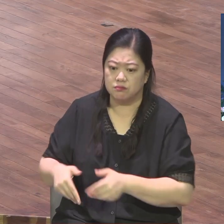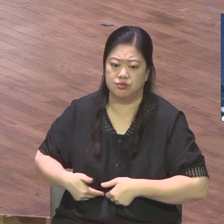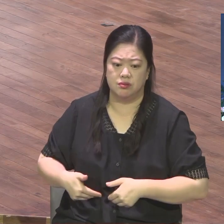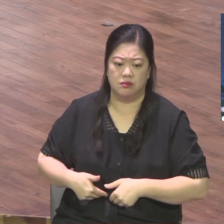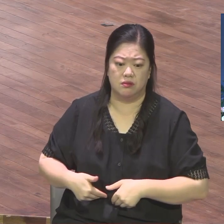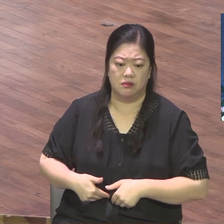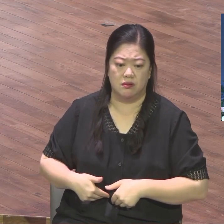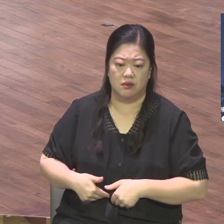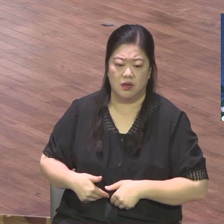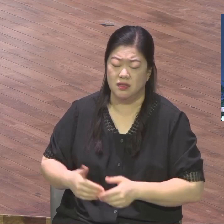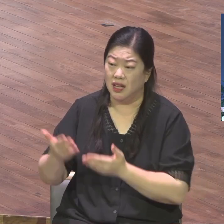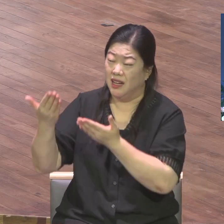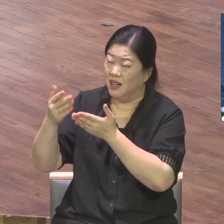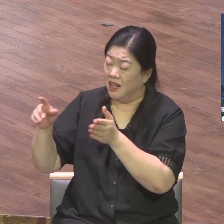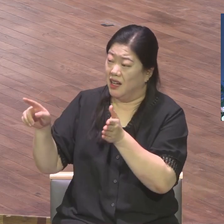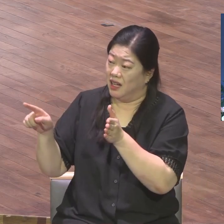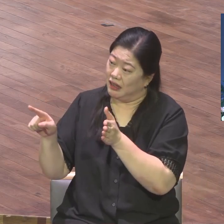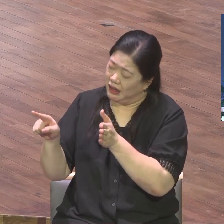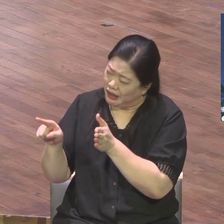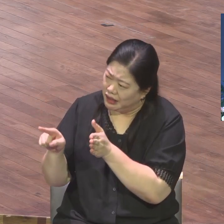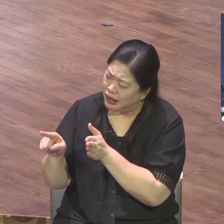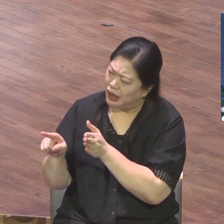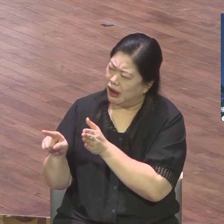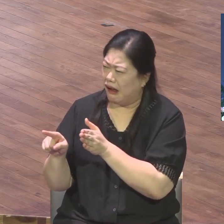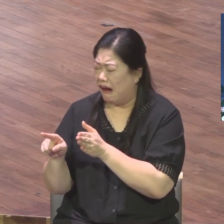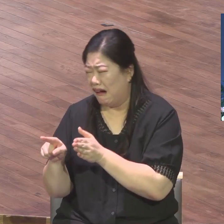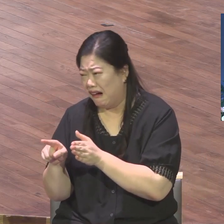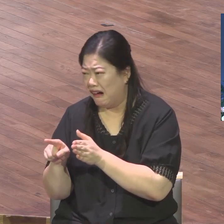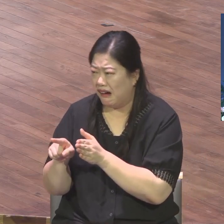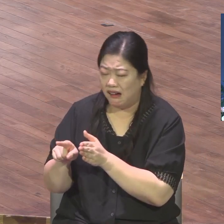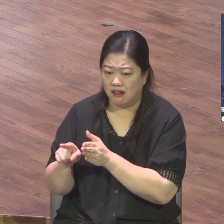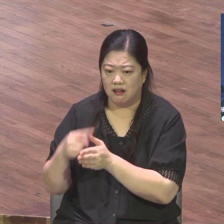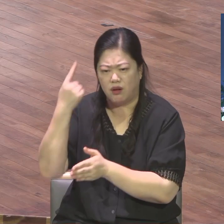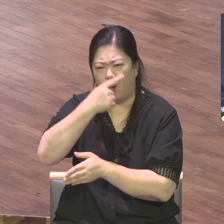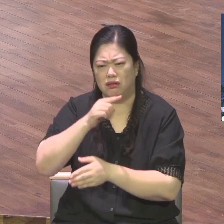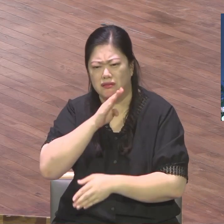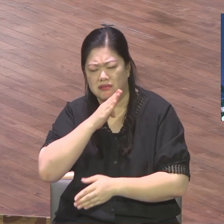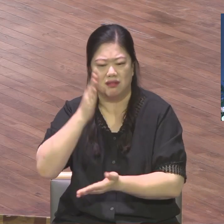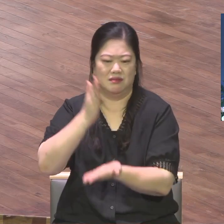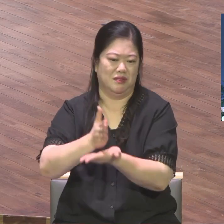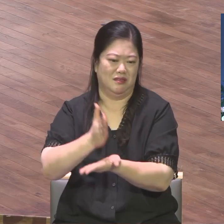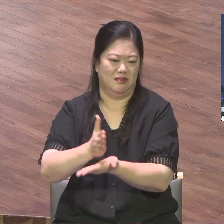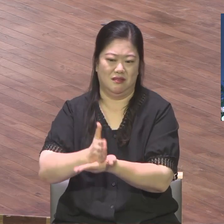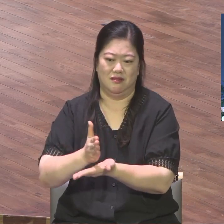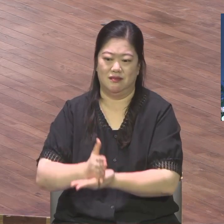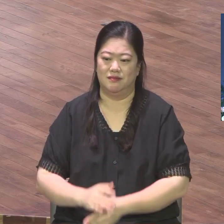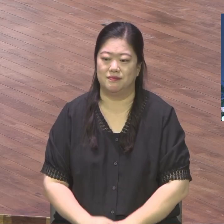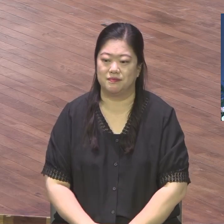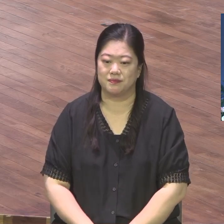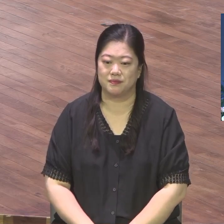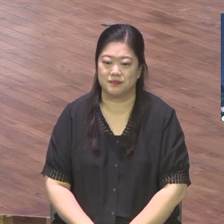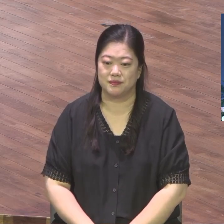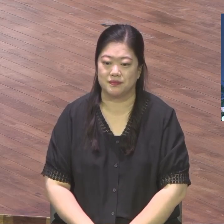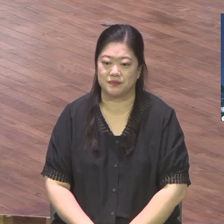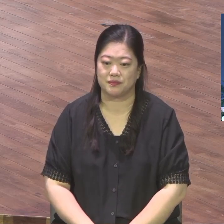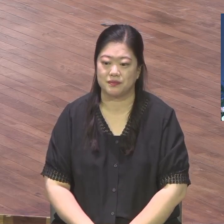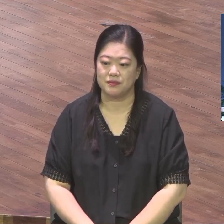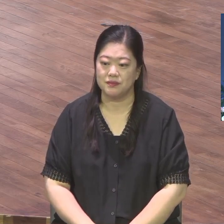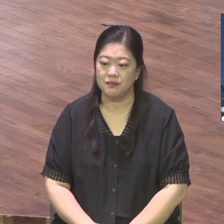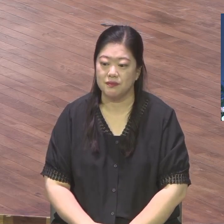명령이에요. 일단 한번 해보시기 바랍니다. 한번 해보세요. 저 무속팀에 한번